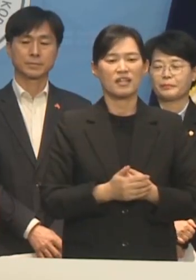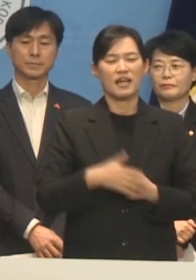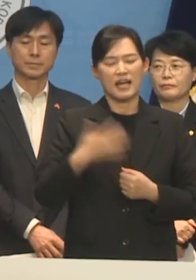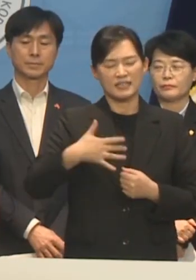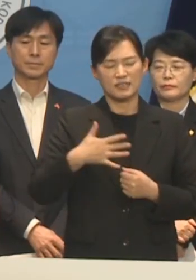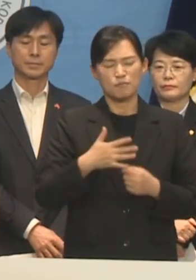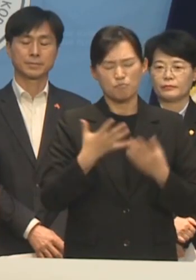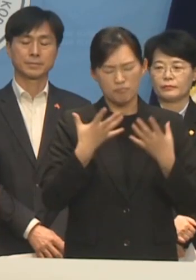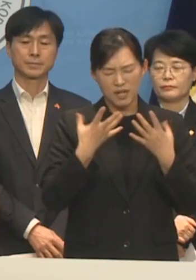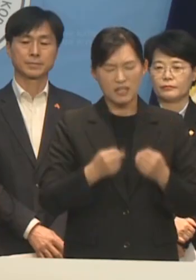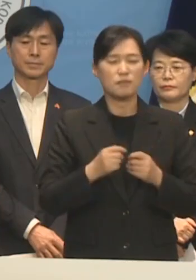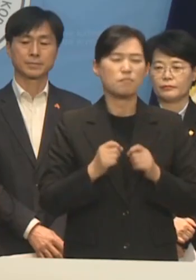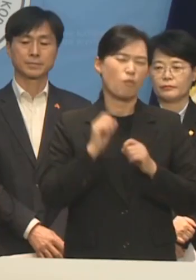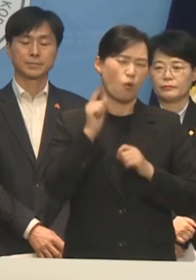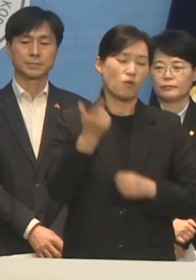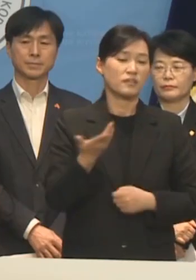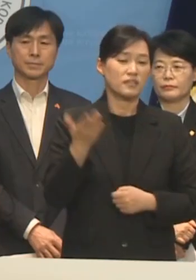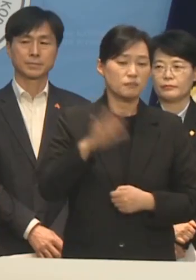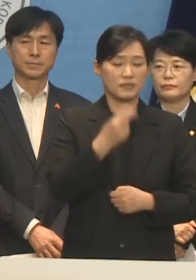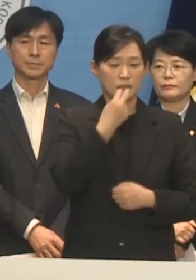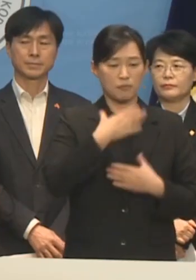멀지만